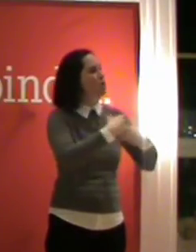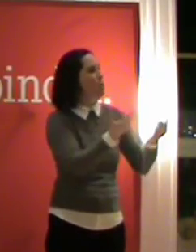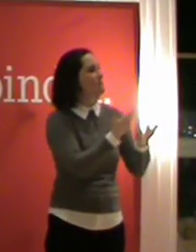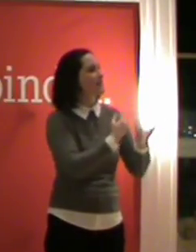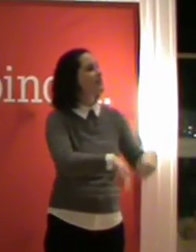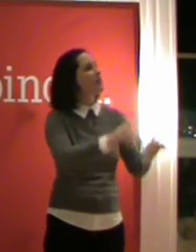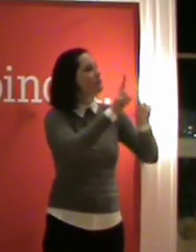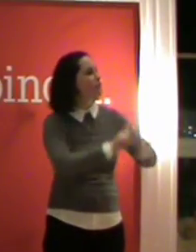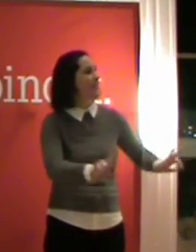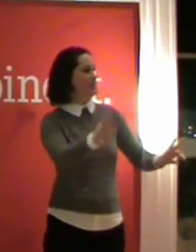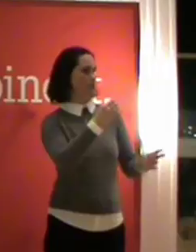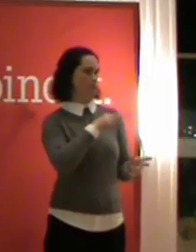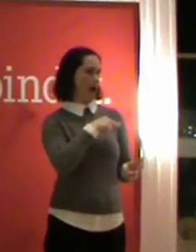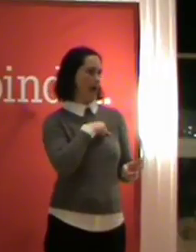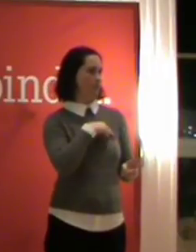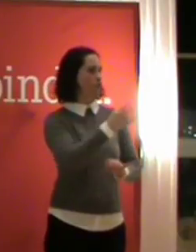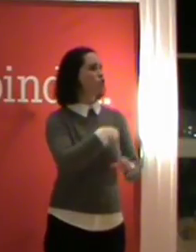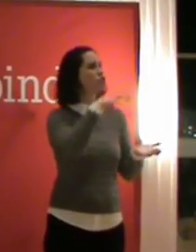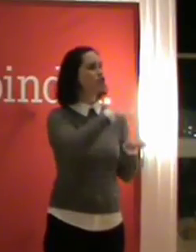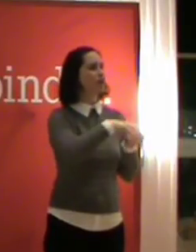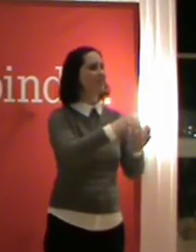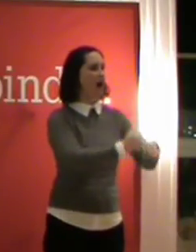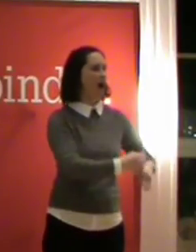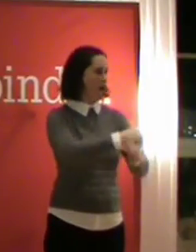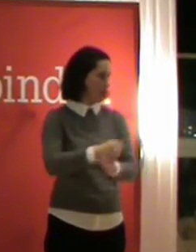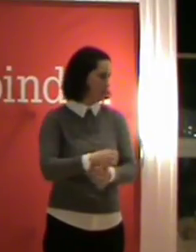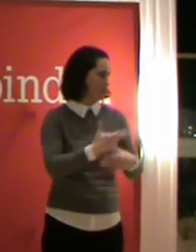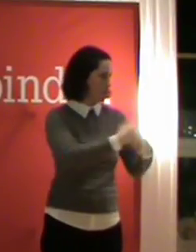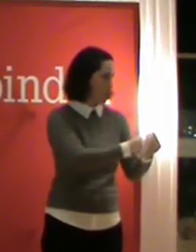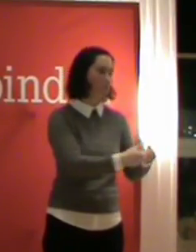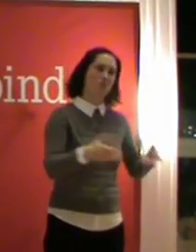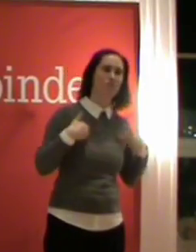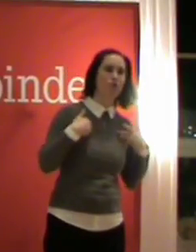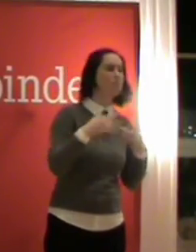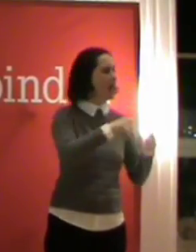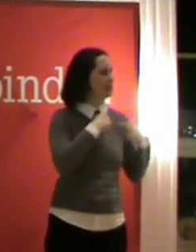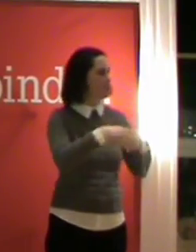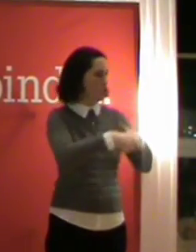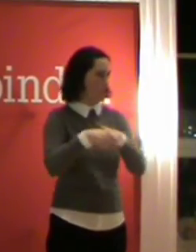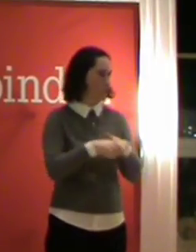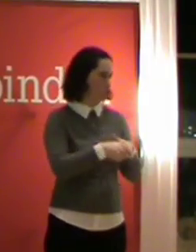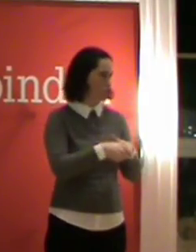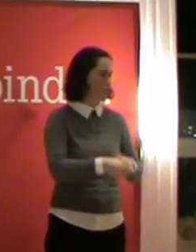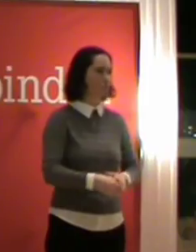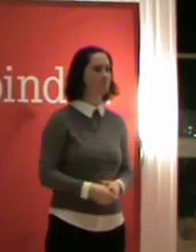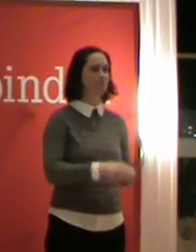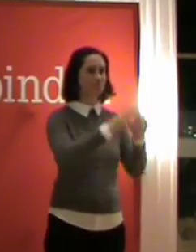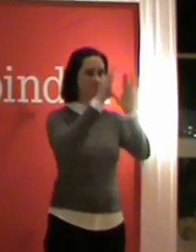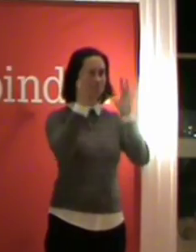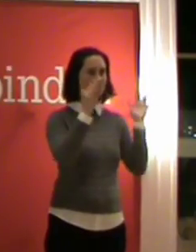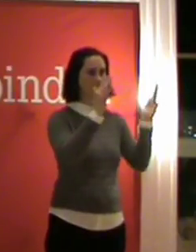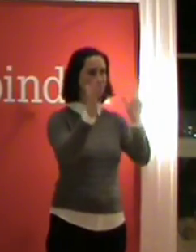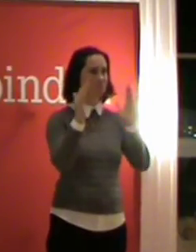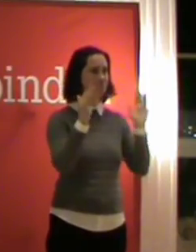Stadt Aachen geehrt wurde, ist. Ich kann es nicht oft genug sagen, wie sehr ich mich darüber freue. Herzlichen Glückwunsch an die Abgeordneten